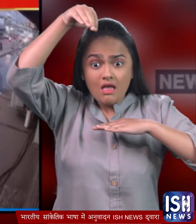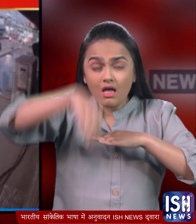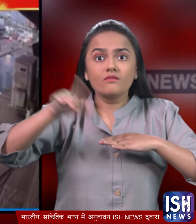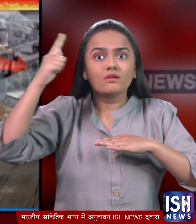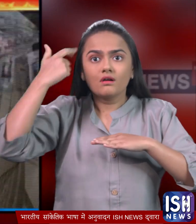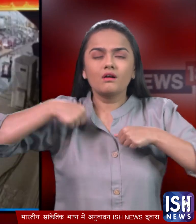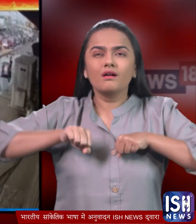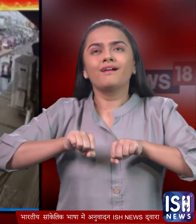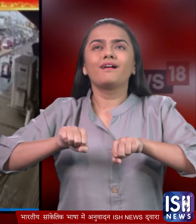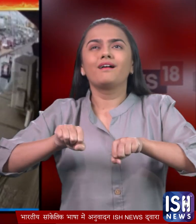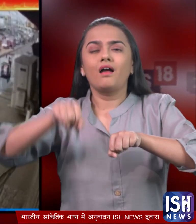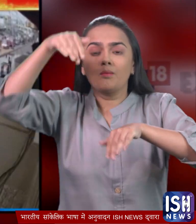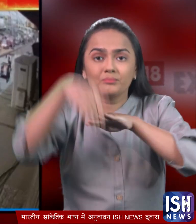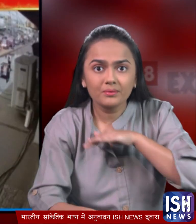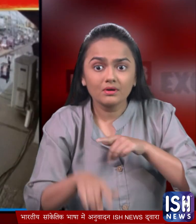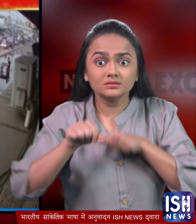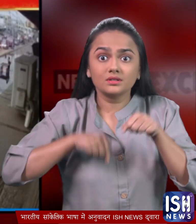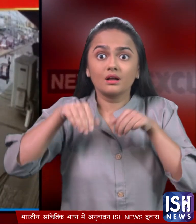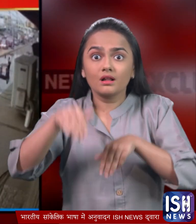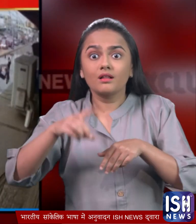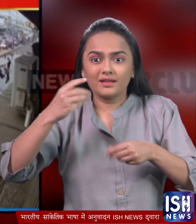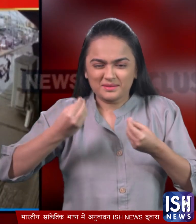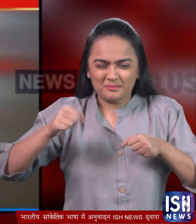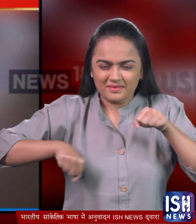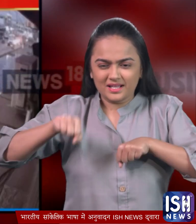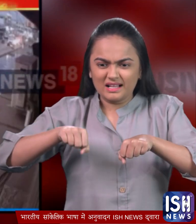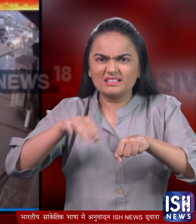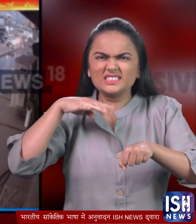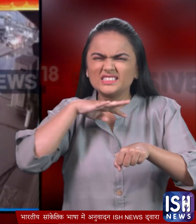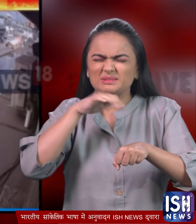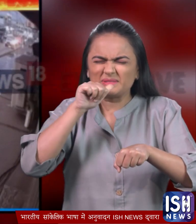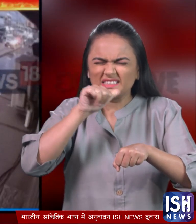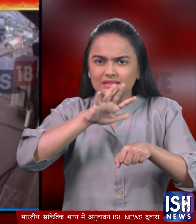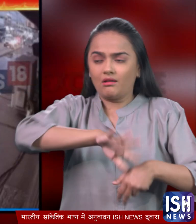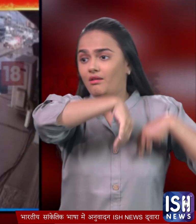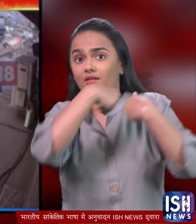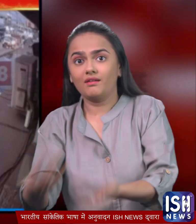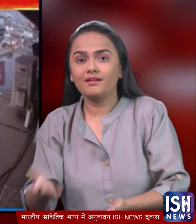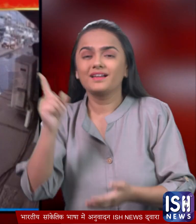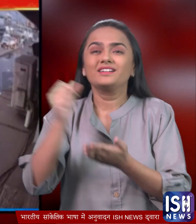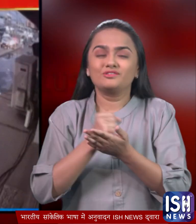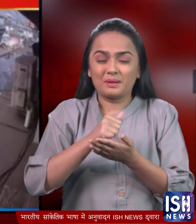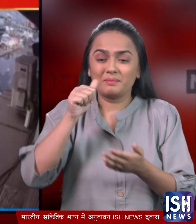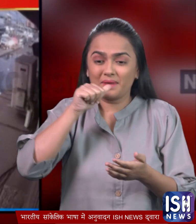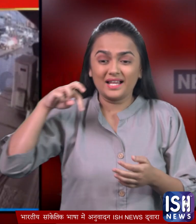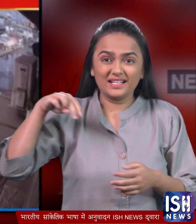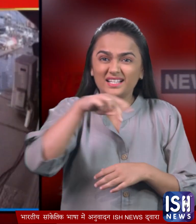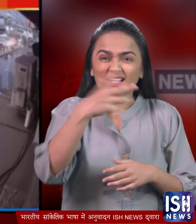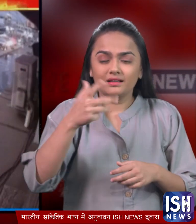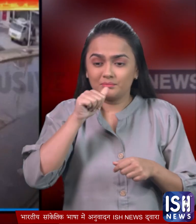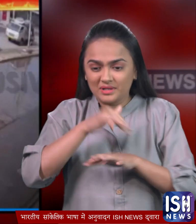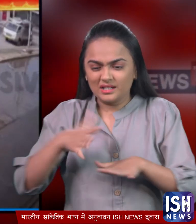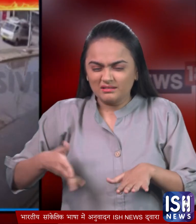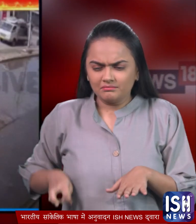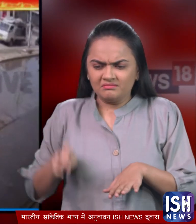साइकिल सवार का भी हुआ। एक शख्स का तो ठेला ही उस गड्ढे में जाते ही गंदे पानी में गिर गया। पैदल सड़क पार करने की कोशिश भी इस गड्ढे और गंदे पानी ने नाकाम